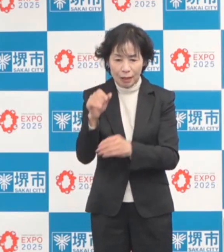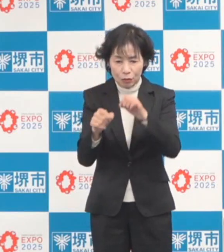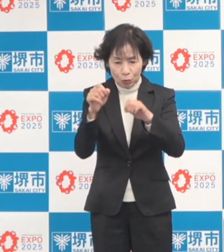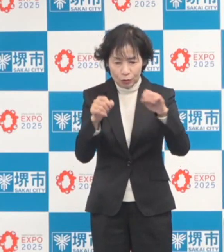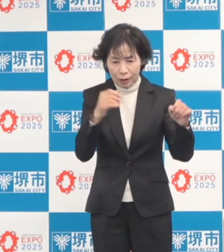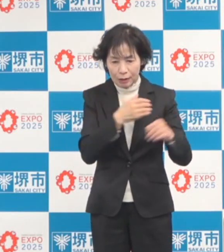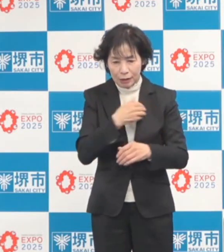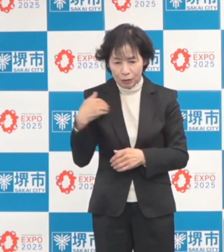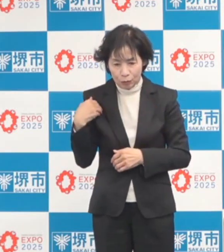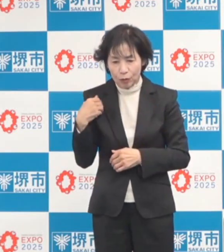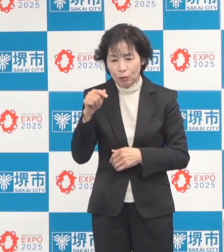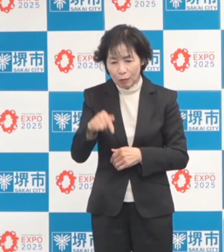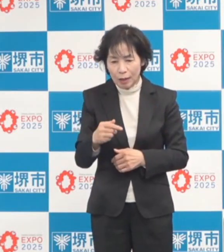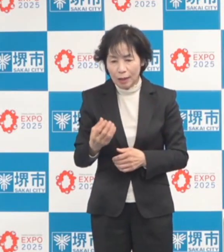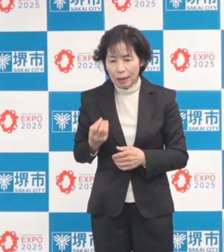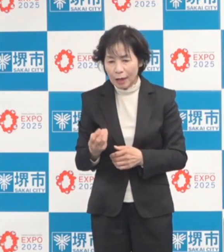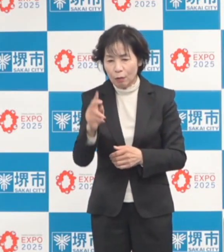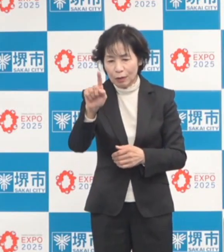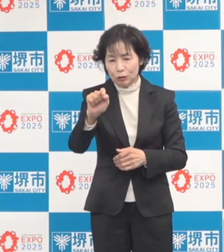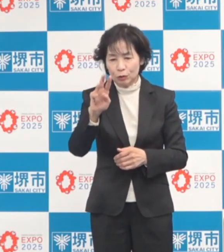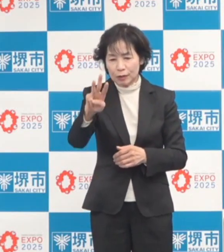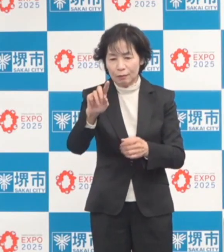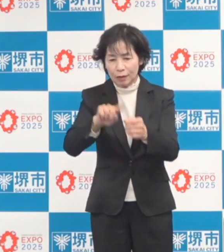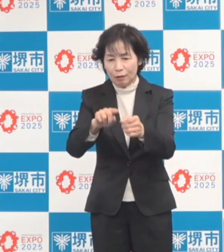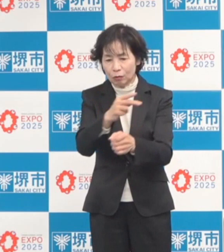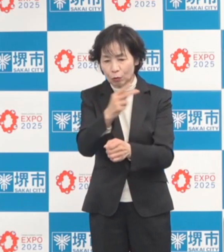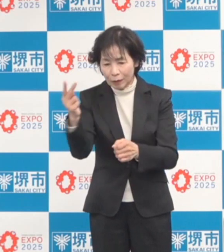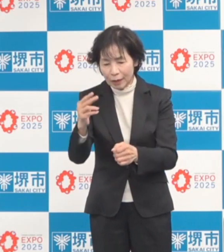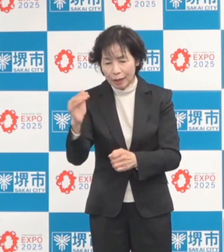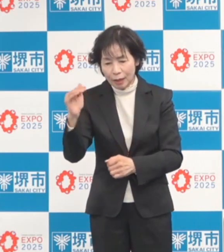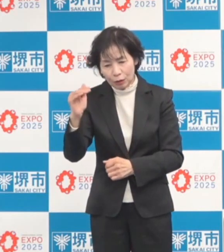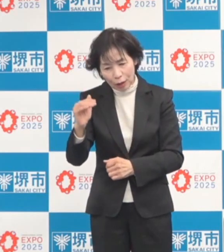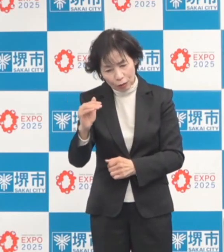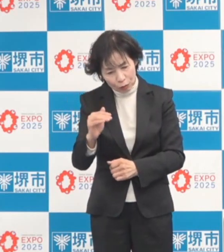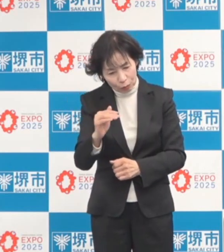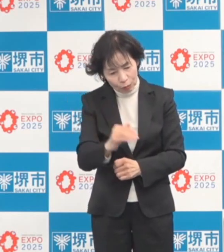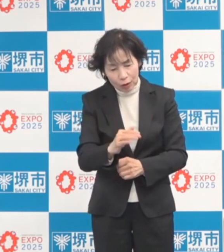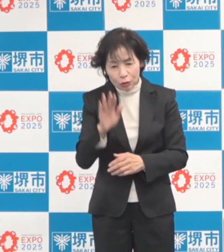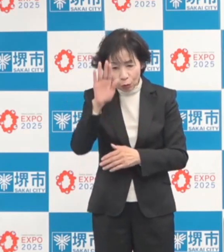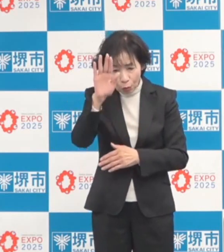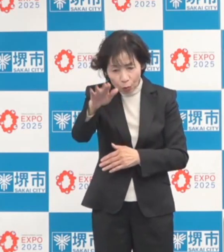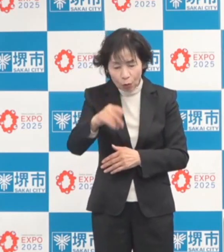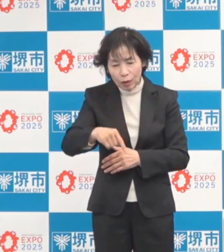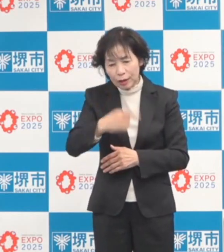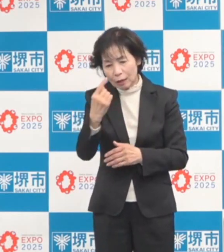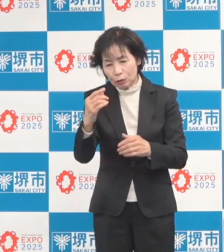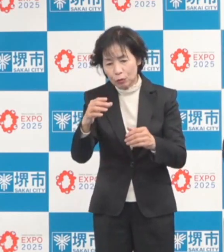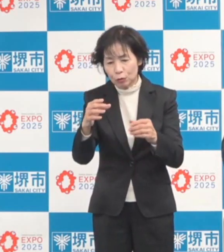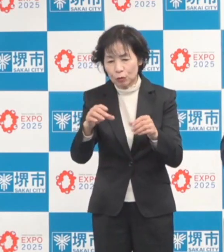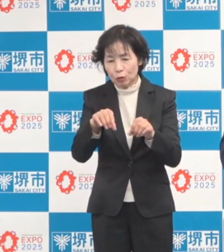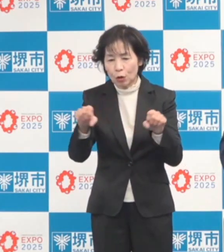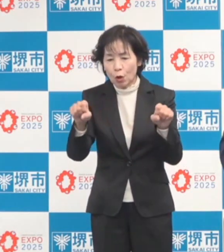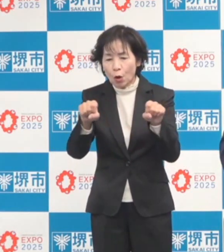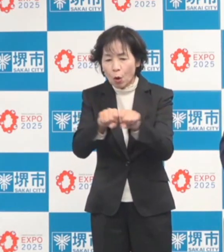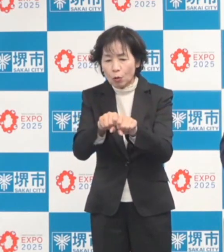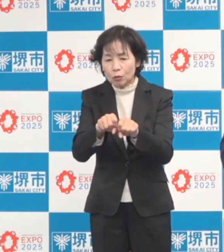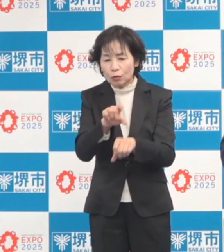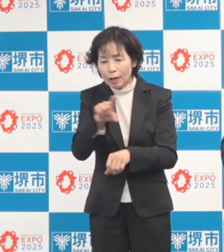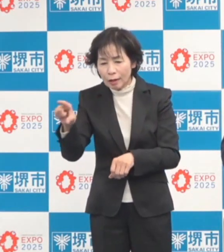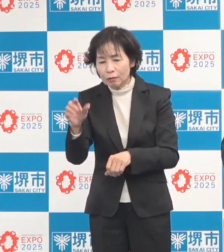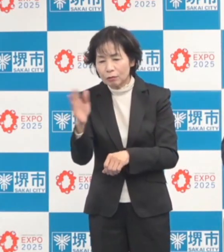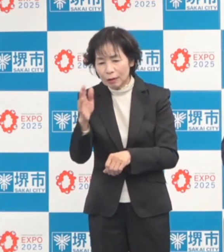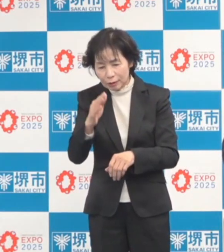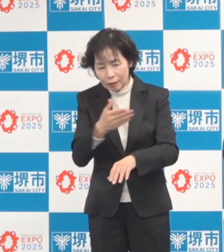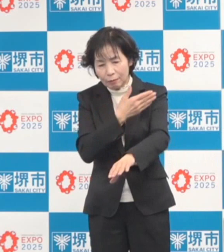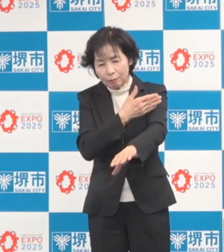ては令和13年度まで減少傾向、その後100億円程度で推移をする見込みとな